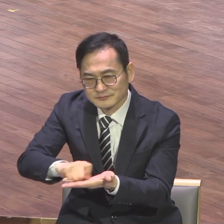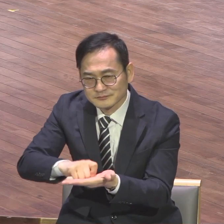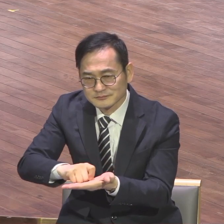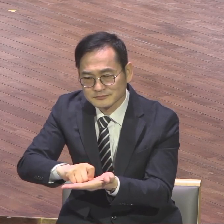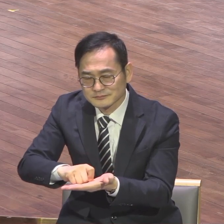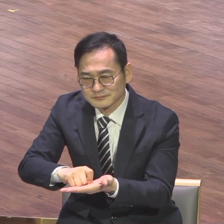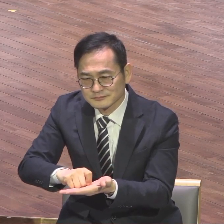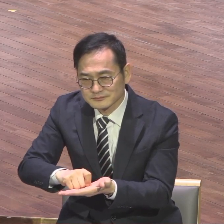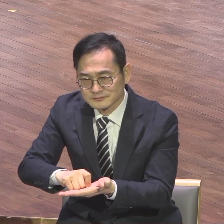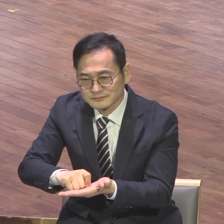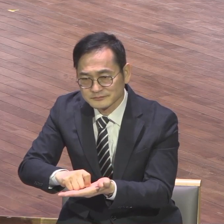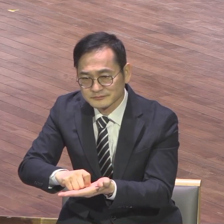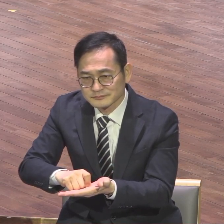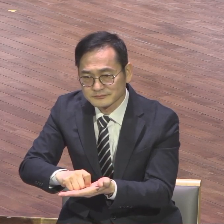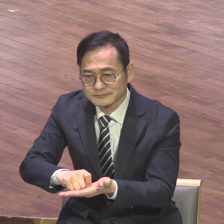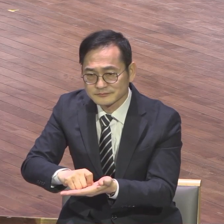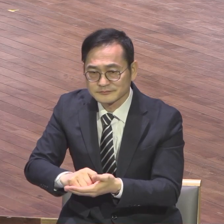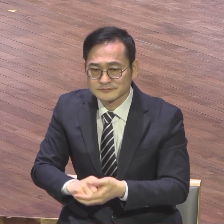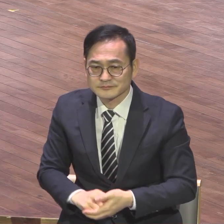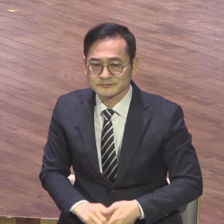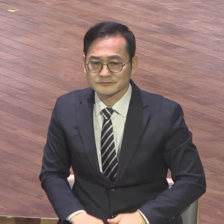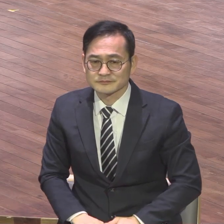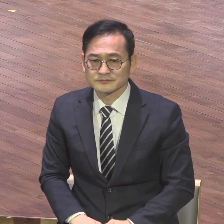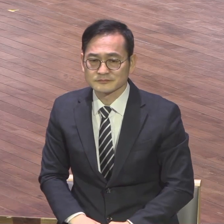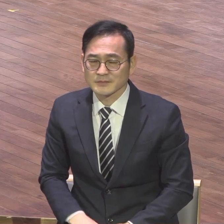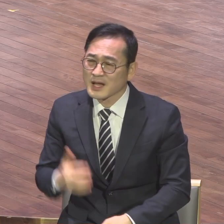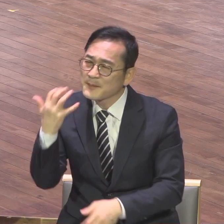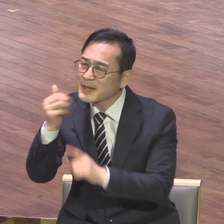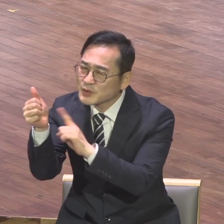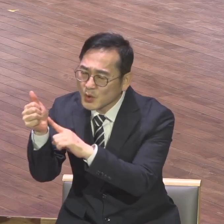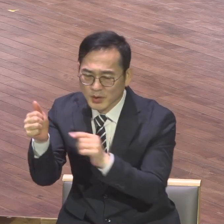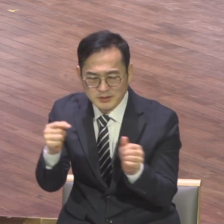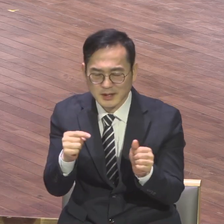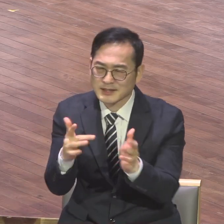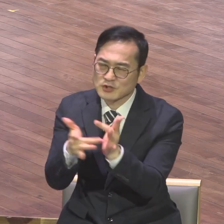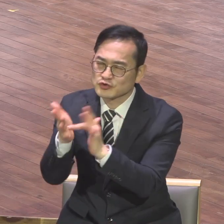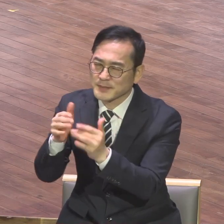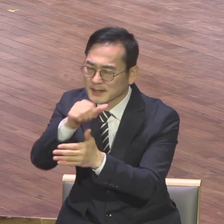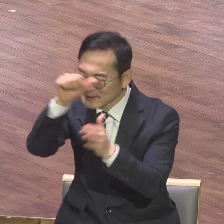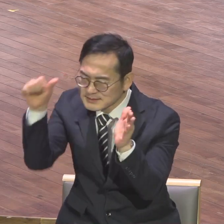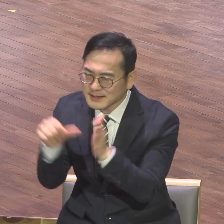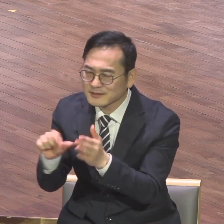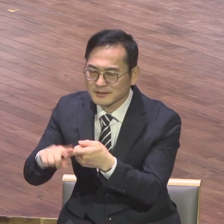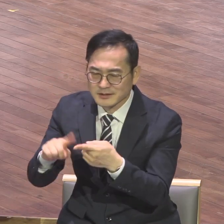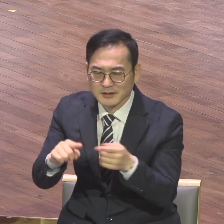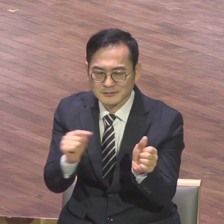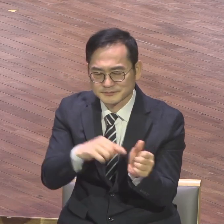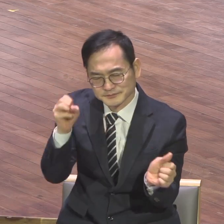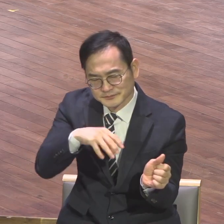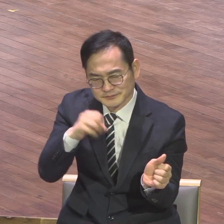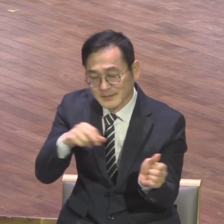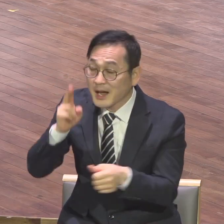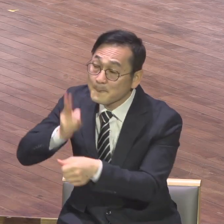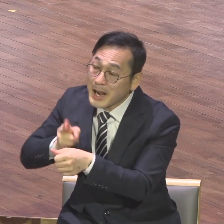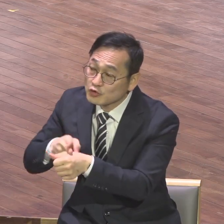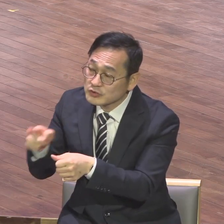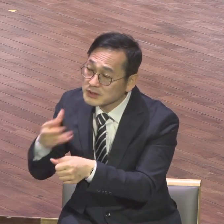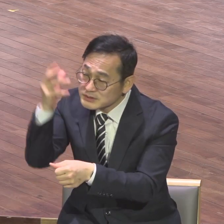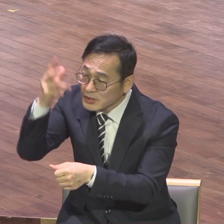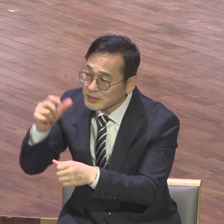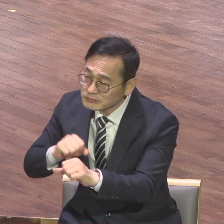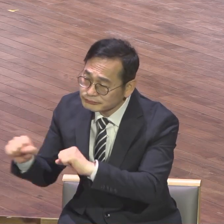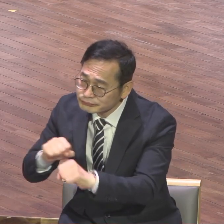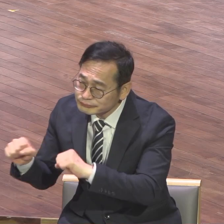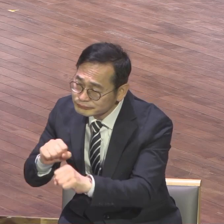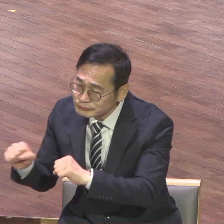되었고, 바울로부터는 예수님의 각종 모든 이 성령의 사역들을 영적으로